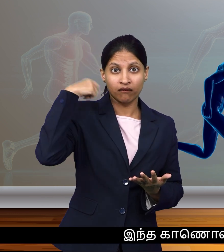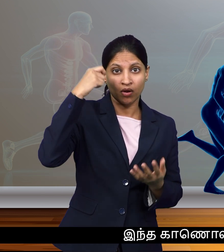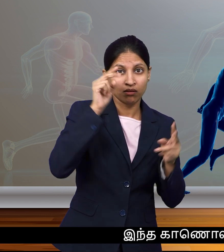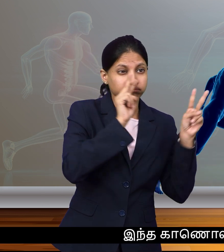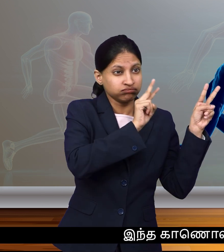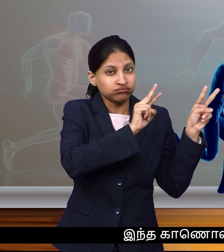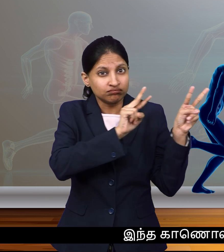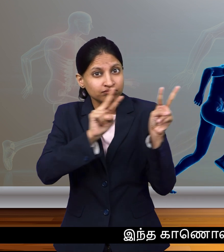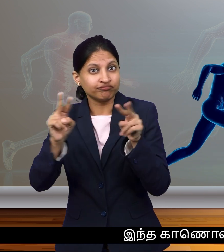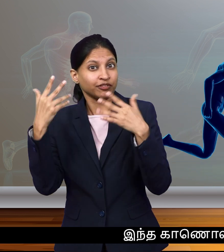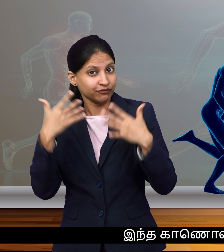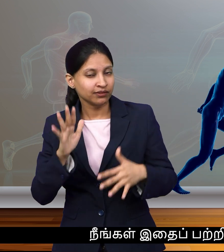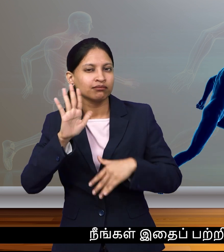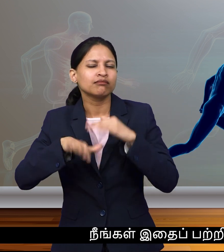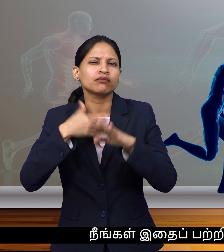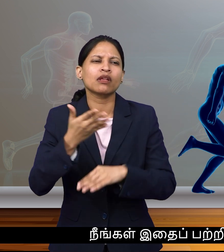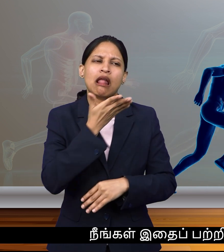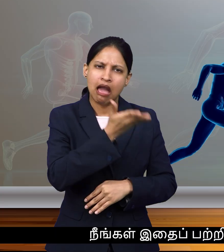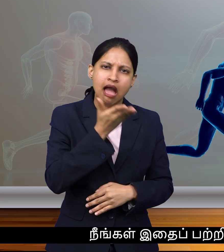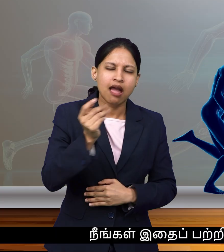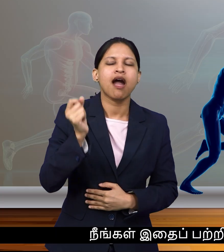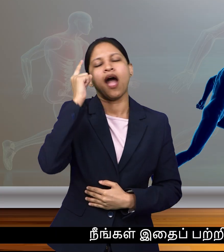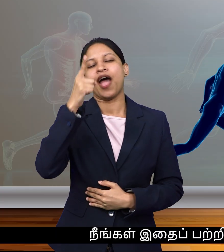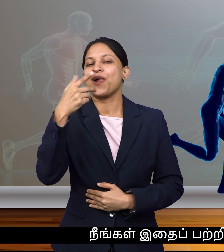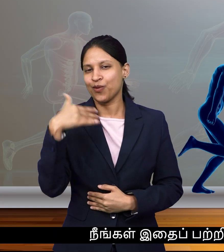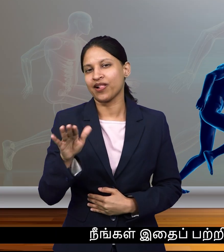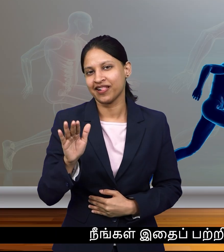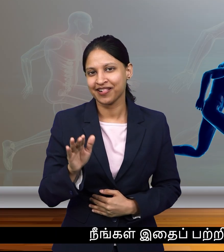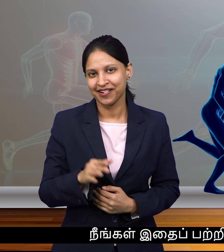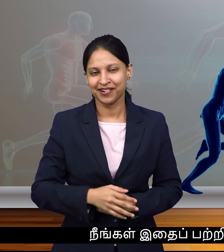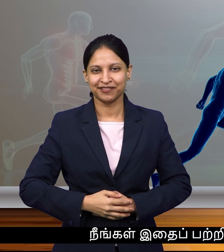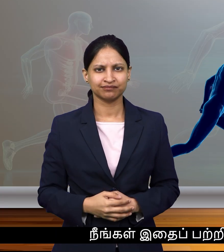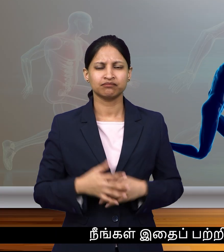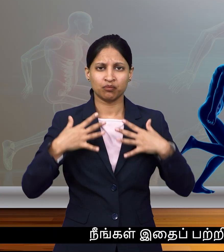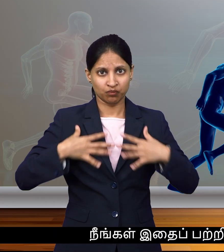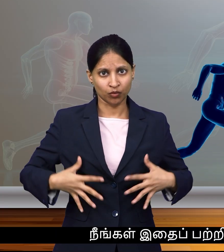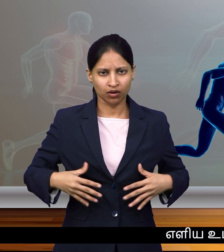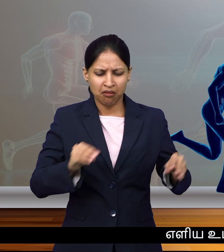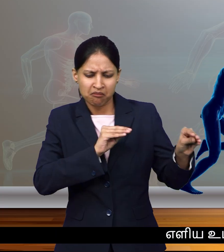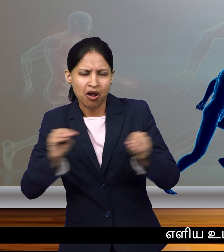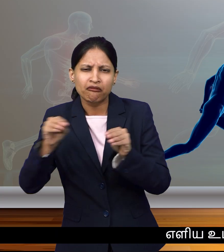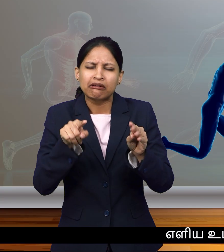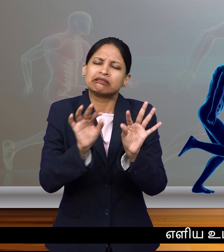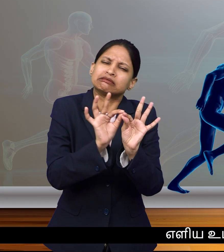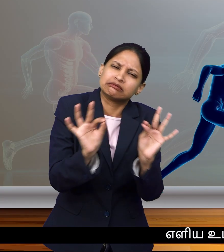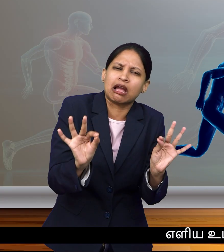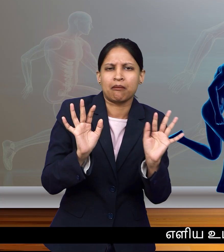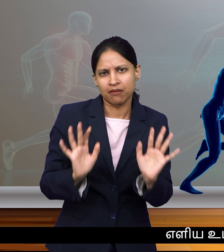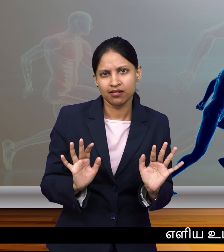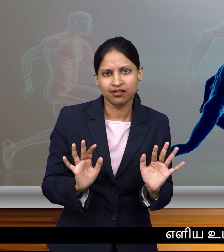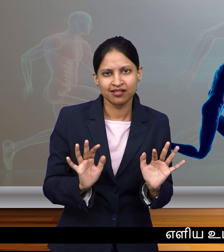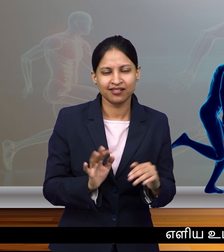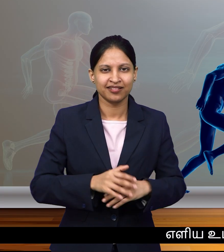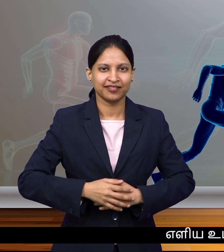இந்த காணொளியை பார்த்த பிறகு நீங்கள் இதை பற்றி புரிந்து கொள்ள முடியும். எளிய உடல்